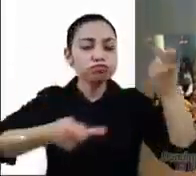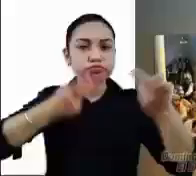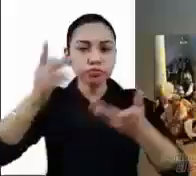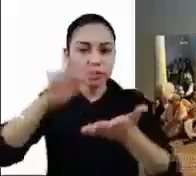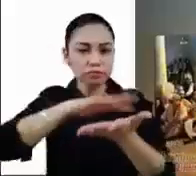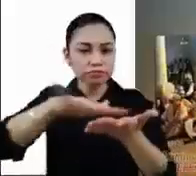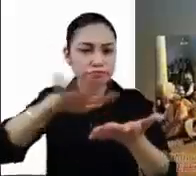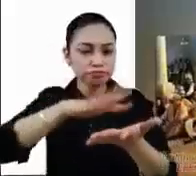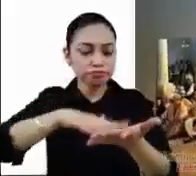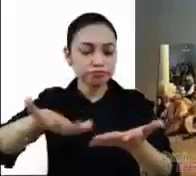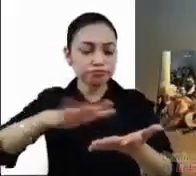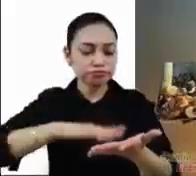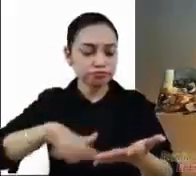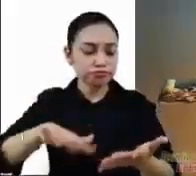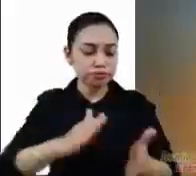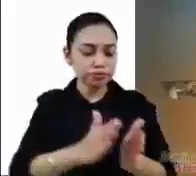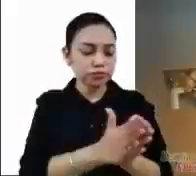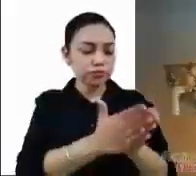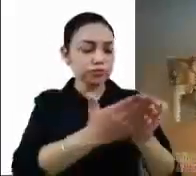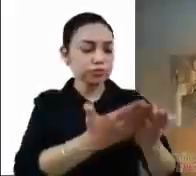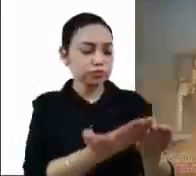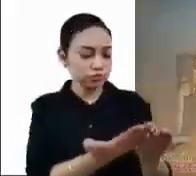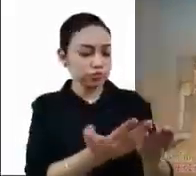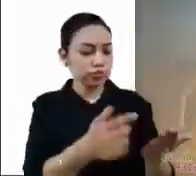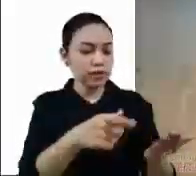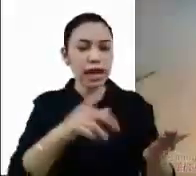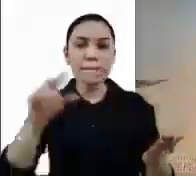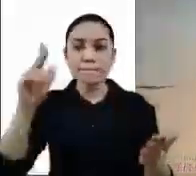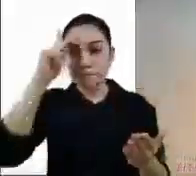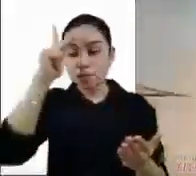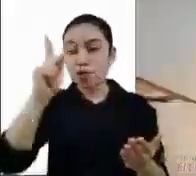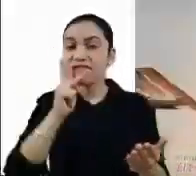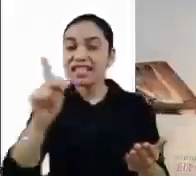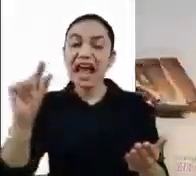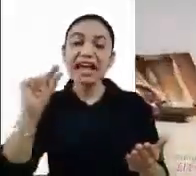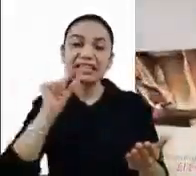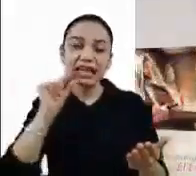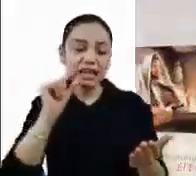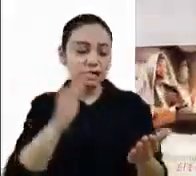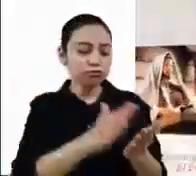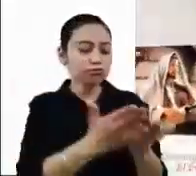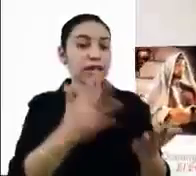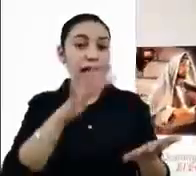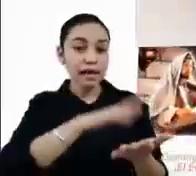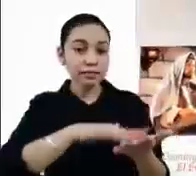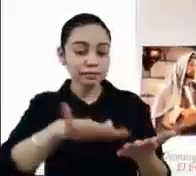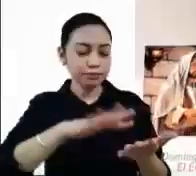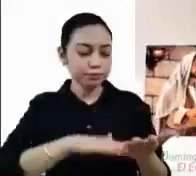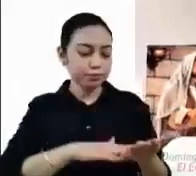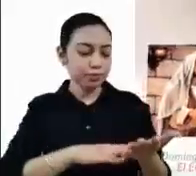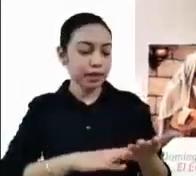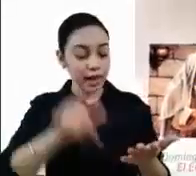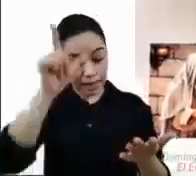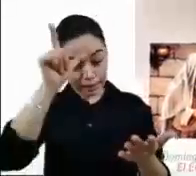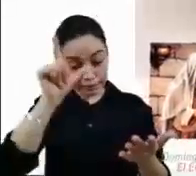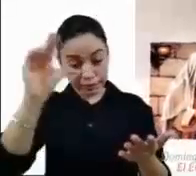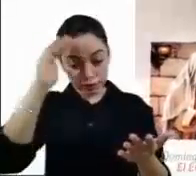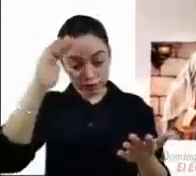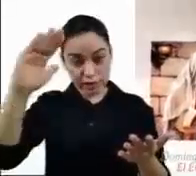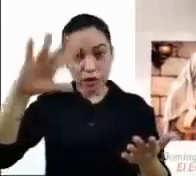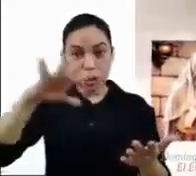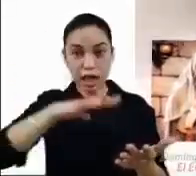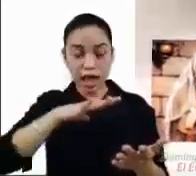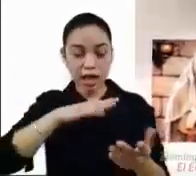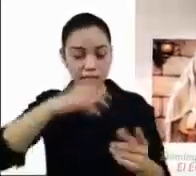y encontró el pasaje en el que estaba escrito: El Espíritu del Señor está sobre mí, porque me ha ungido para llevar a los